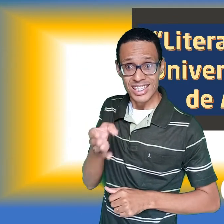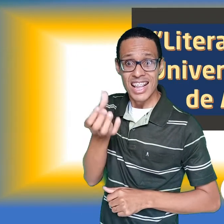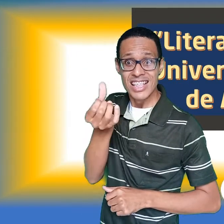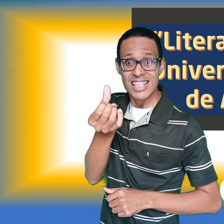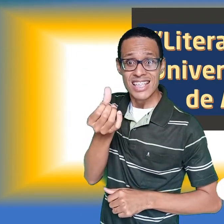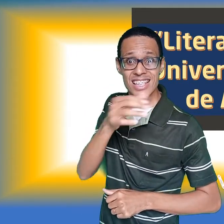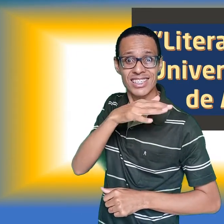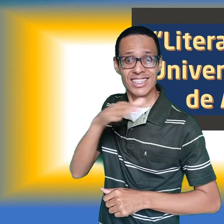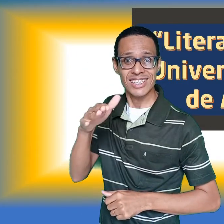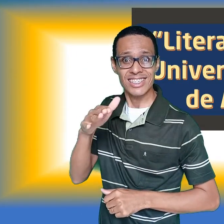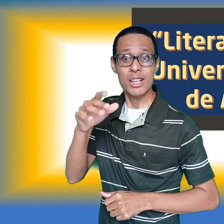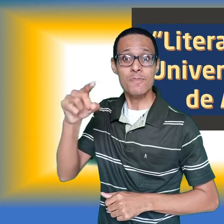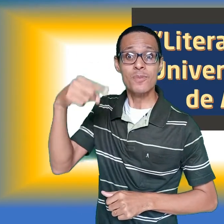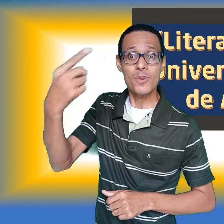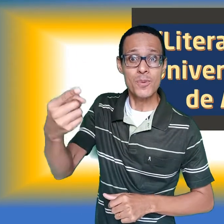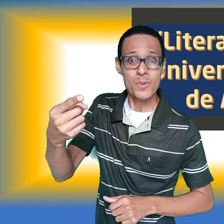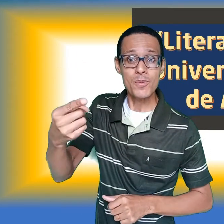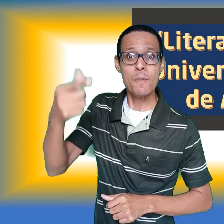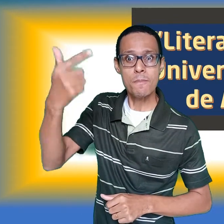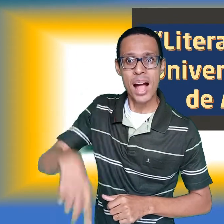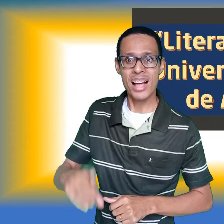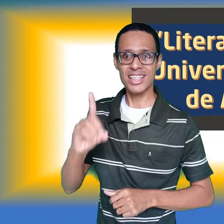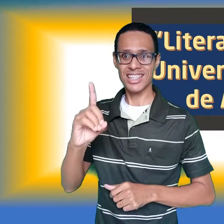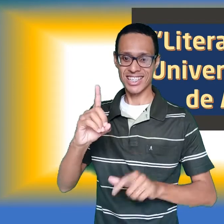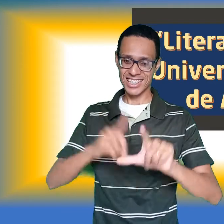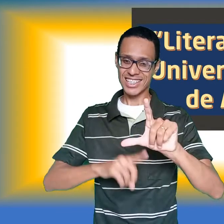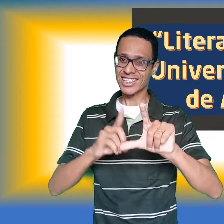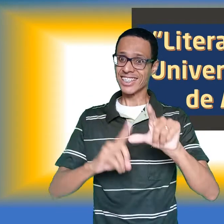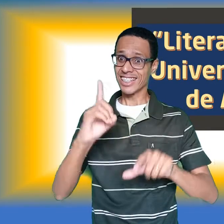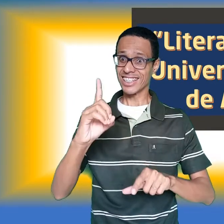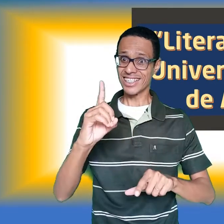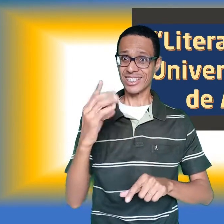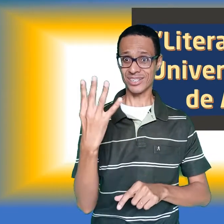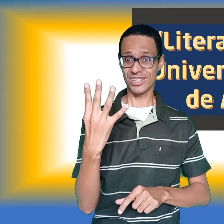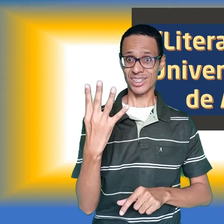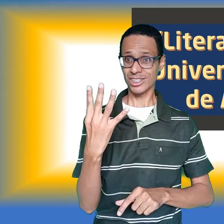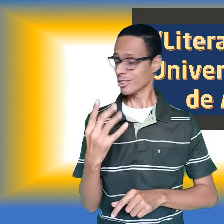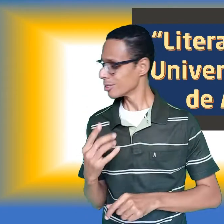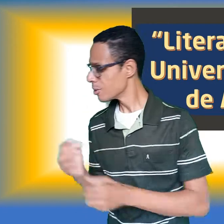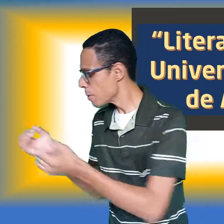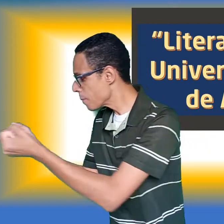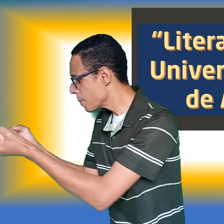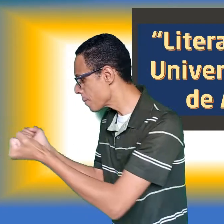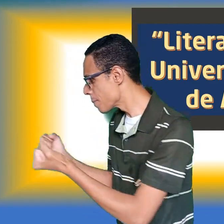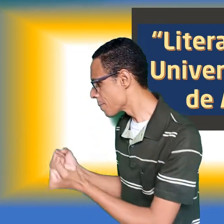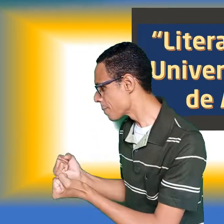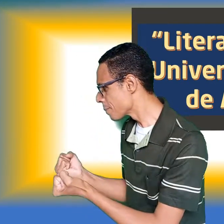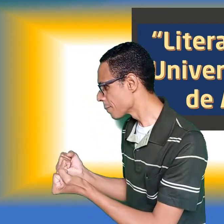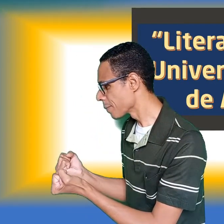Na próxima quinta, mais um bloco, a parte 4 da letra D, que já está